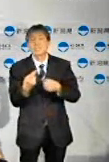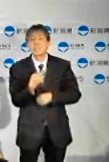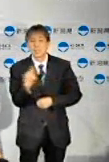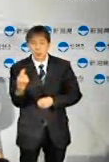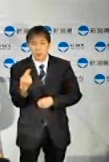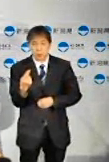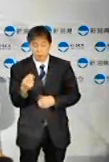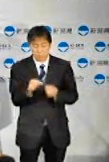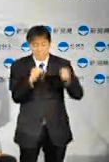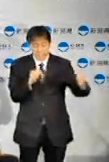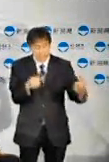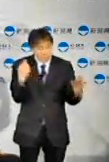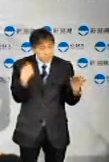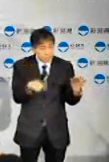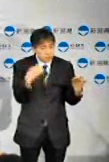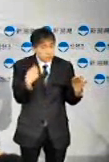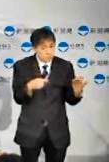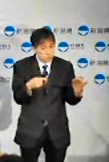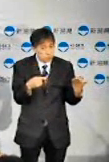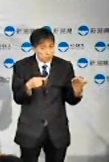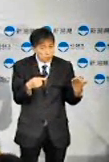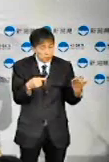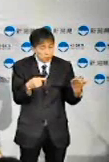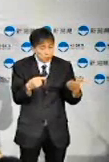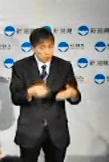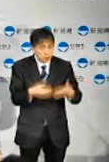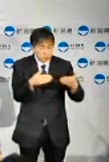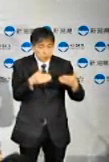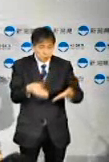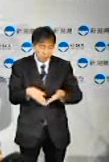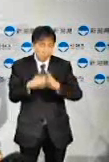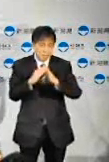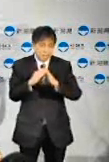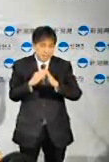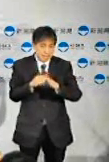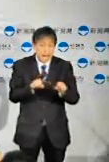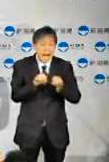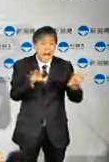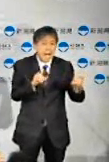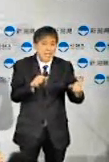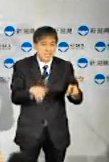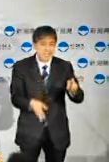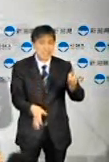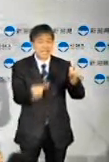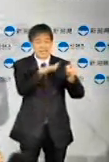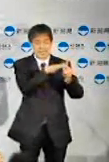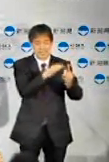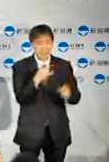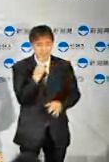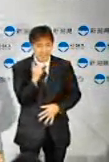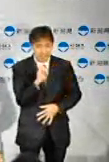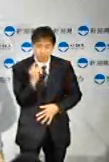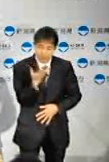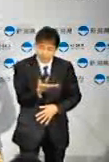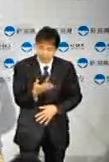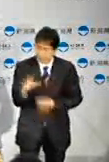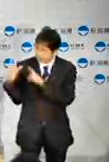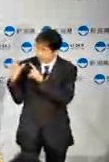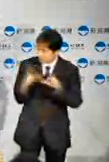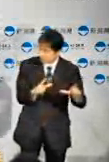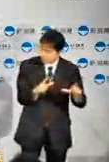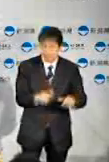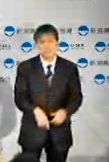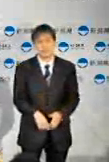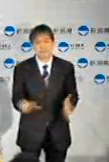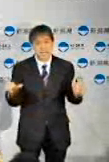方針を今定例会で示したんですが、この配信センターへ期待すると、 それは私も阿賀町での